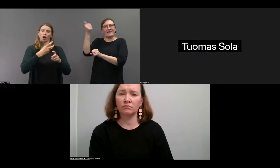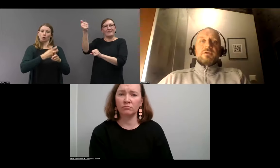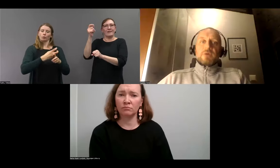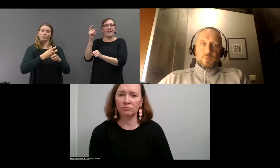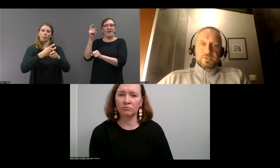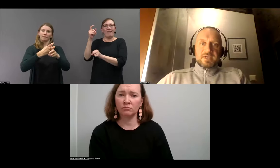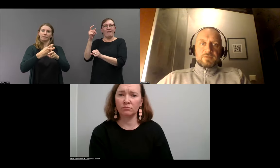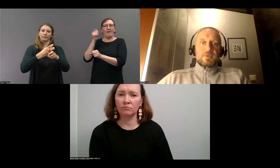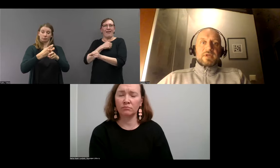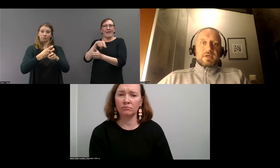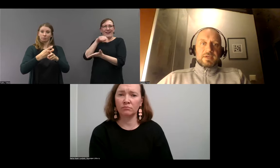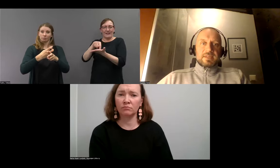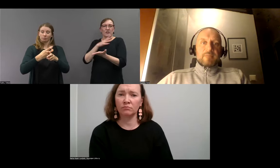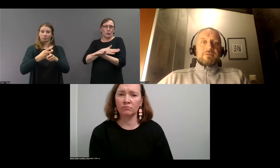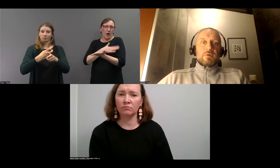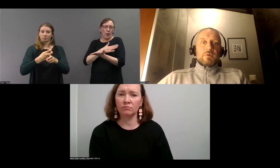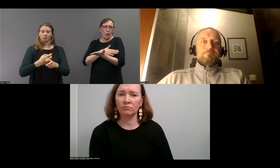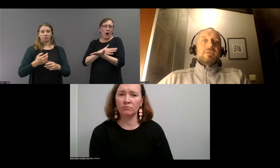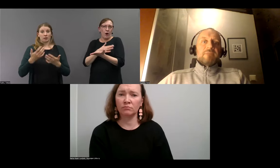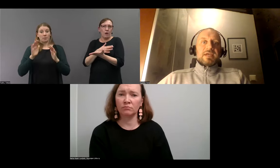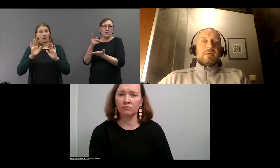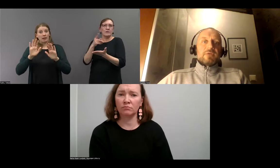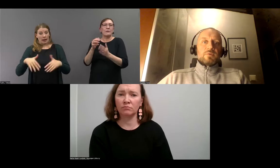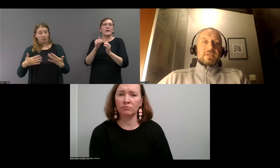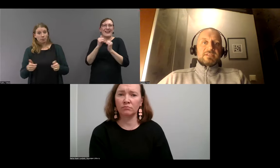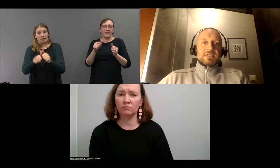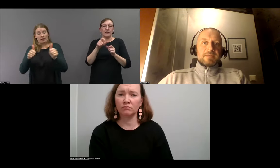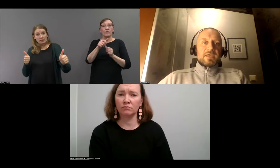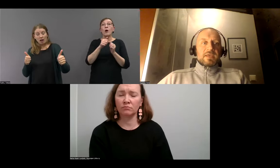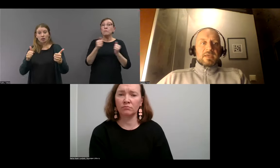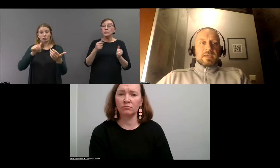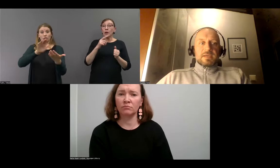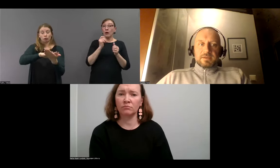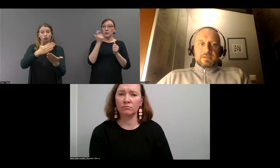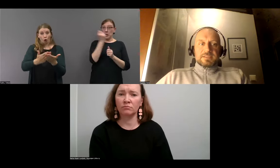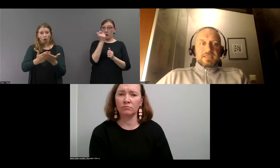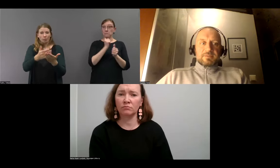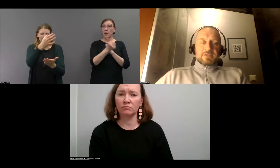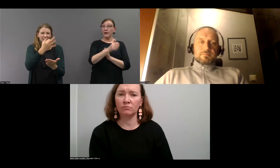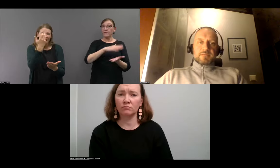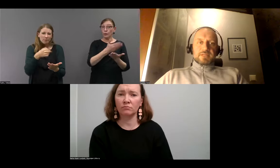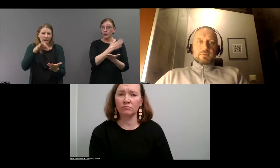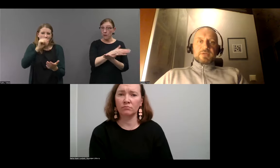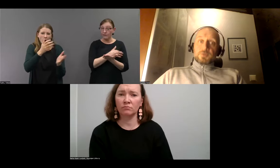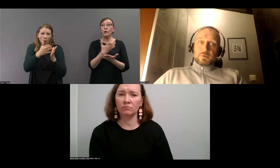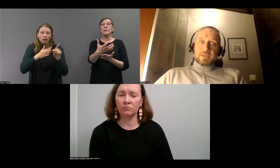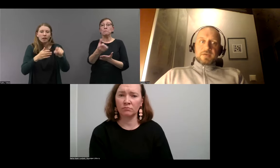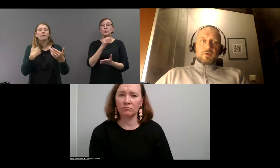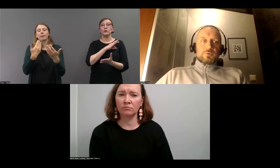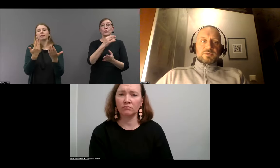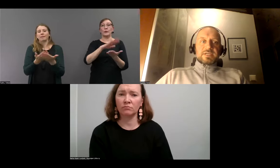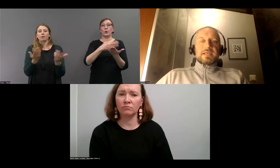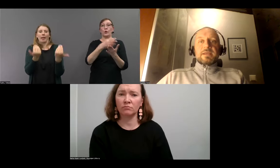Kela, joka jo muutenkin tuottaa etäpalvelua, niin meillä oli tulkit siihen. Ja siihen, mitä tulee tuohon